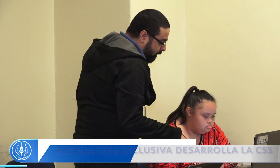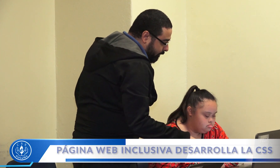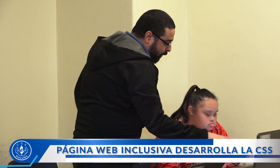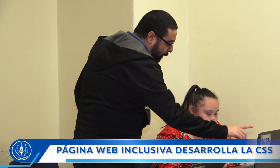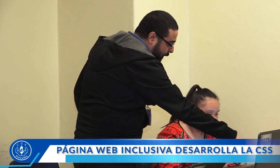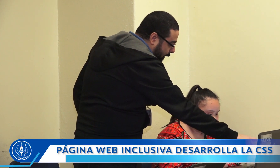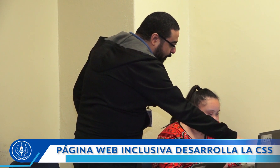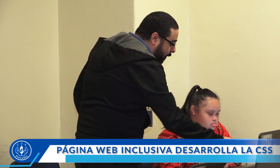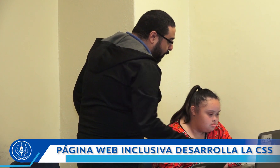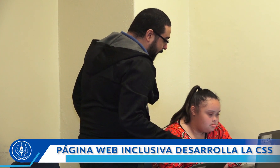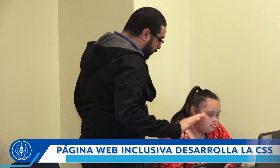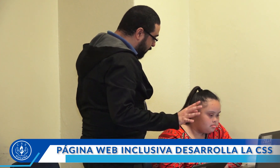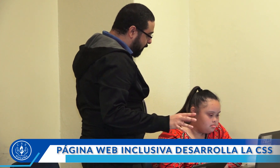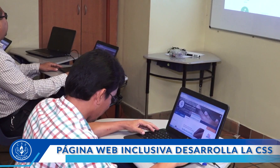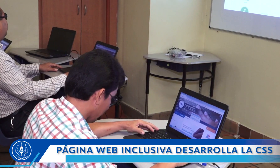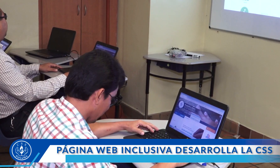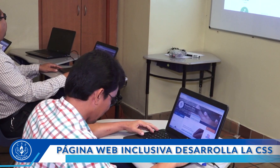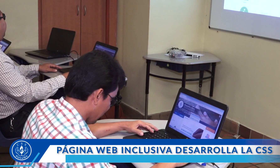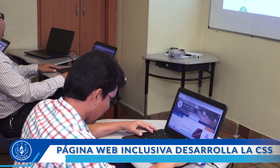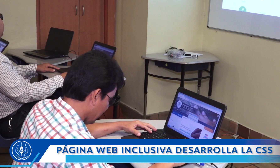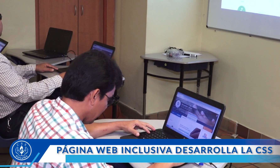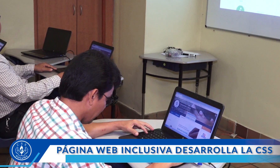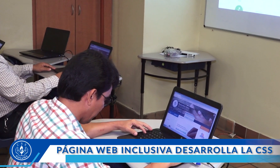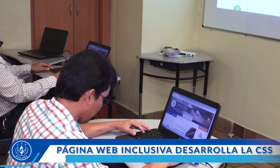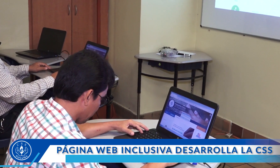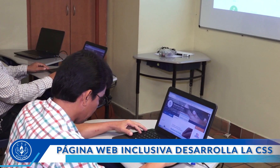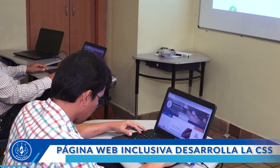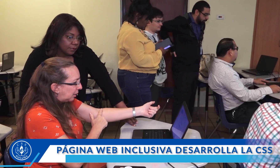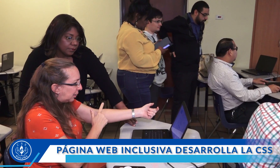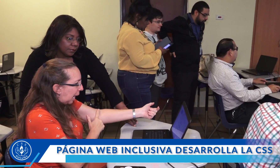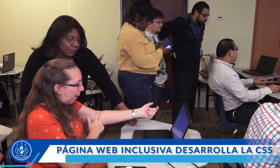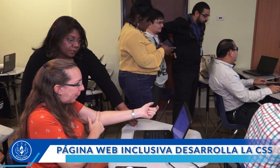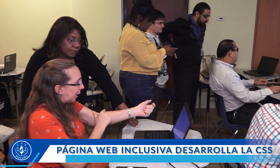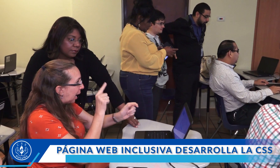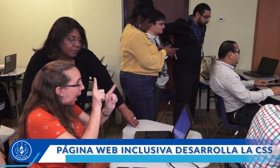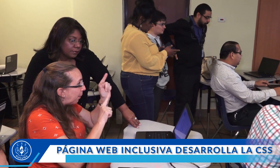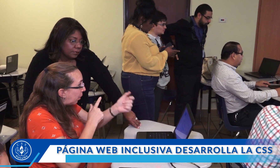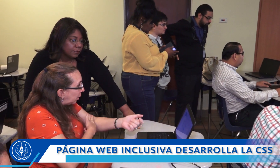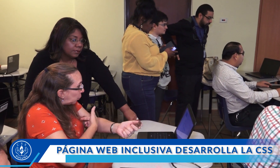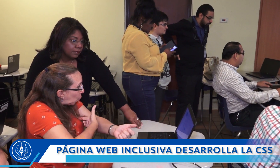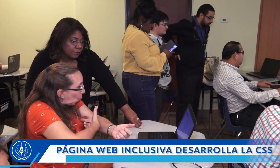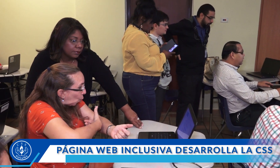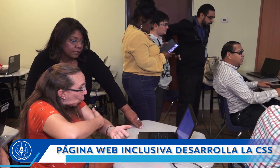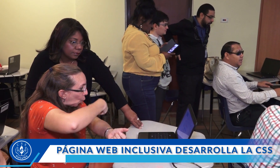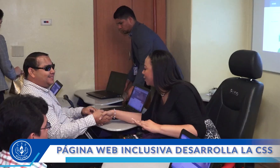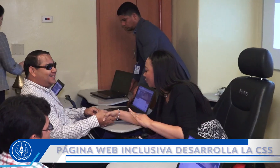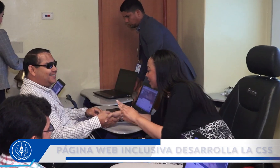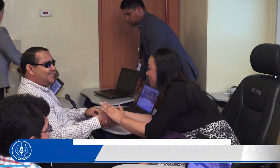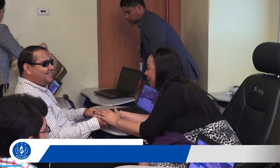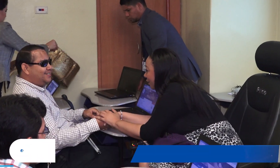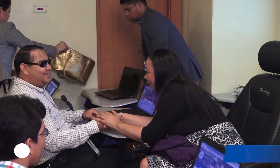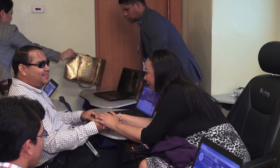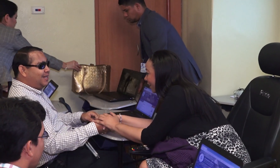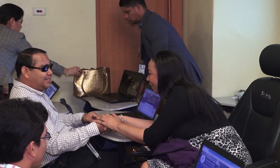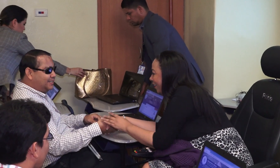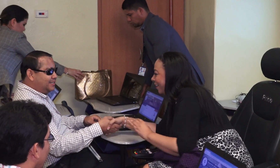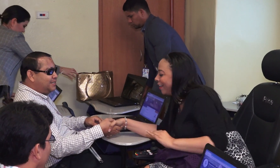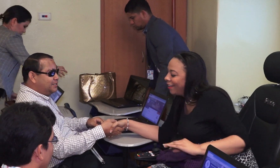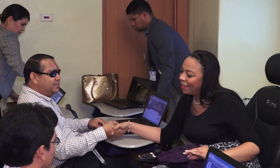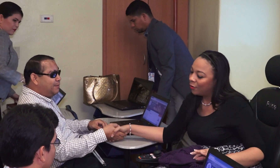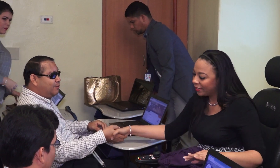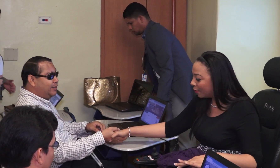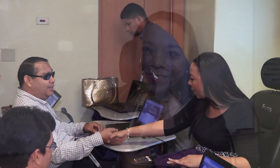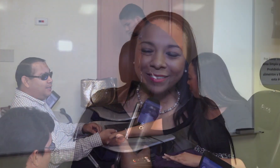ideas que tengan. Bienvenida. Una página web inclusiva está desarrollando la Caja de Seguro Social para personas